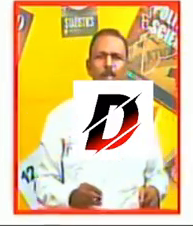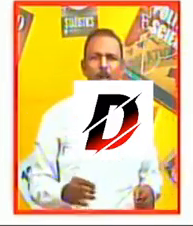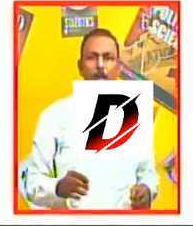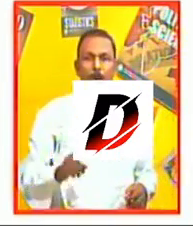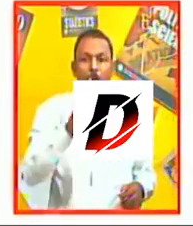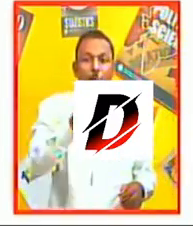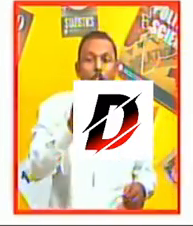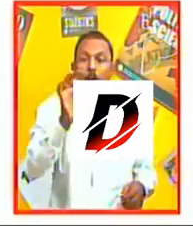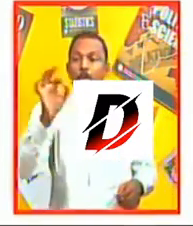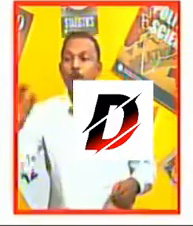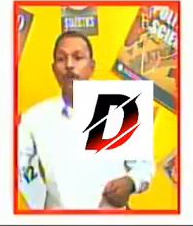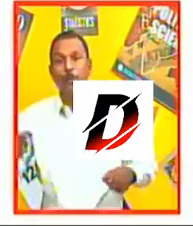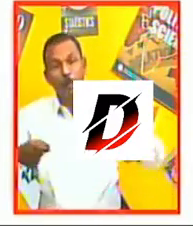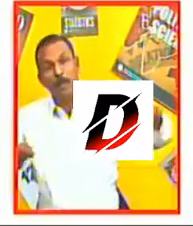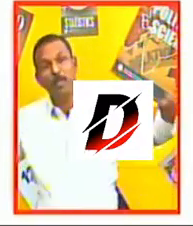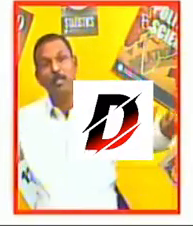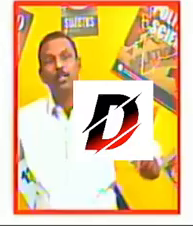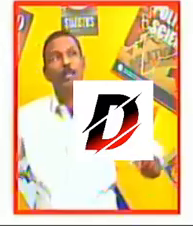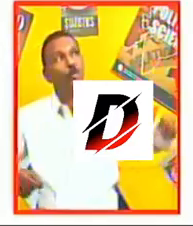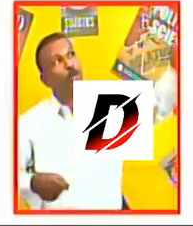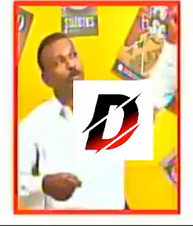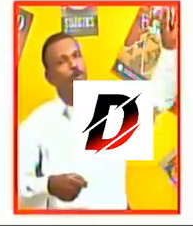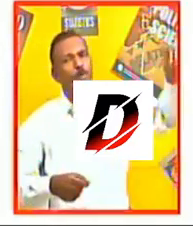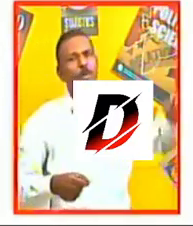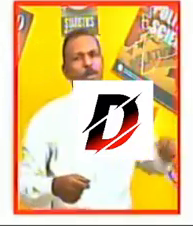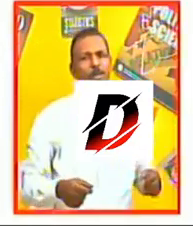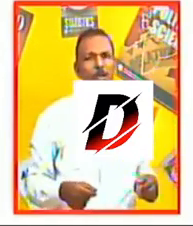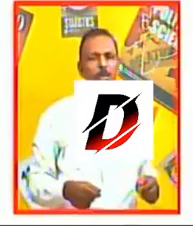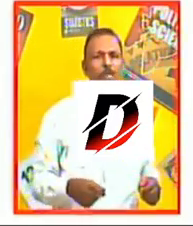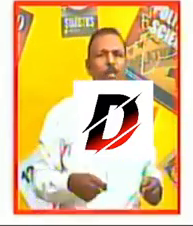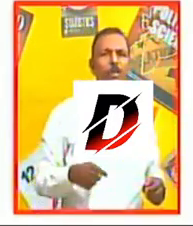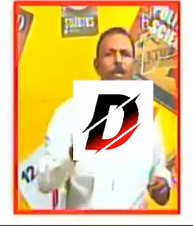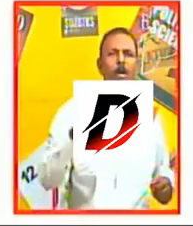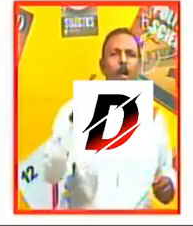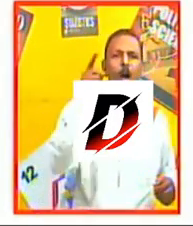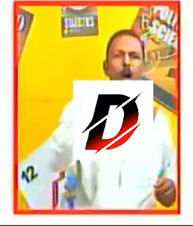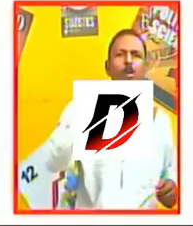பொழுது 1000 மீட்டருக்கு உயரத்திற்கு